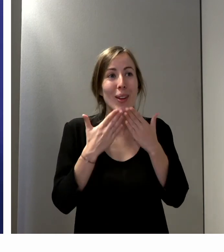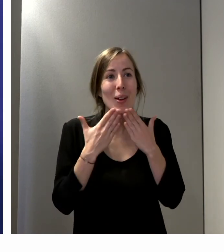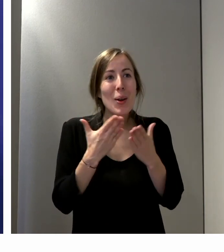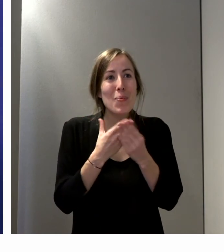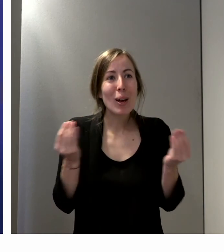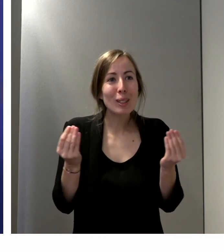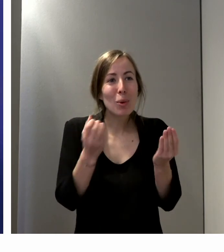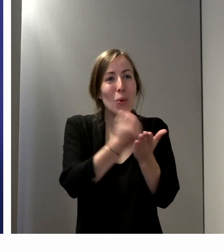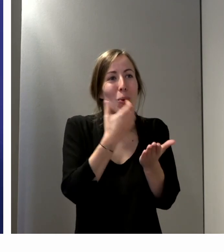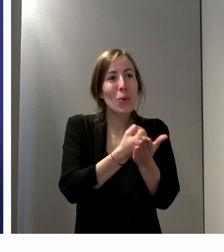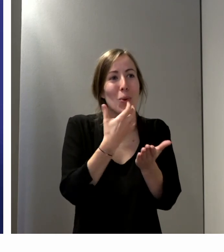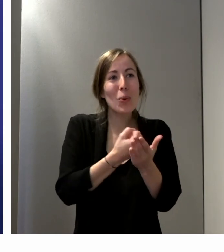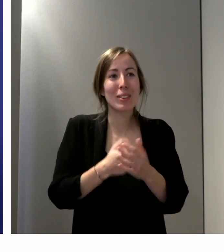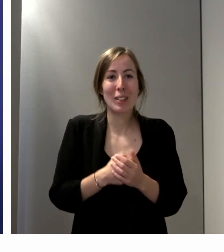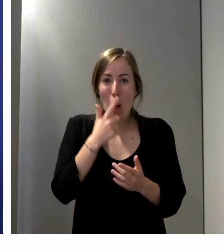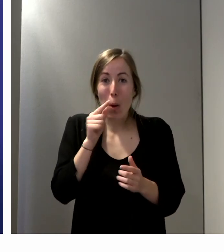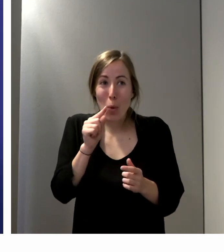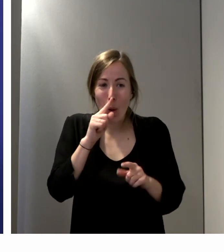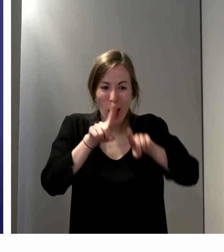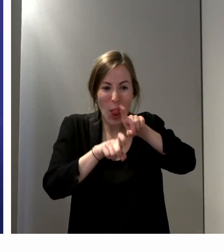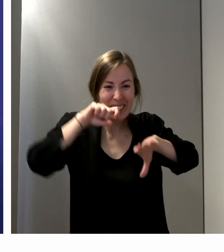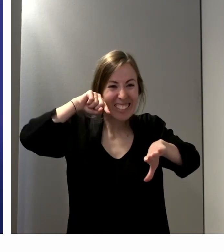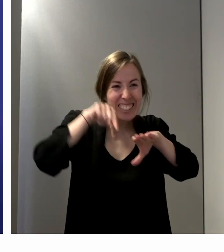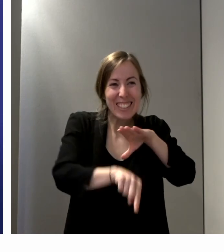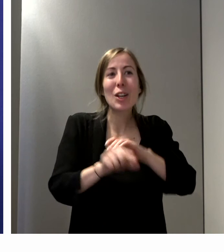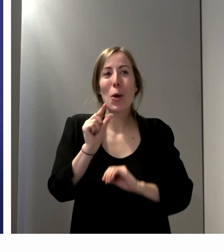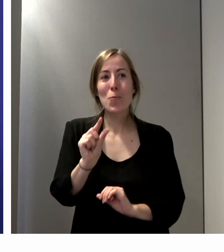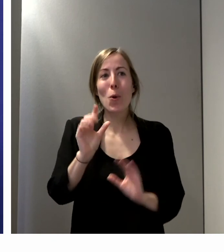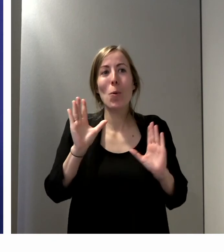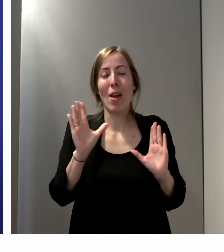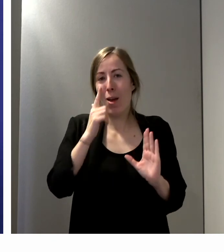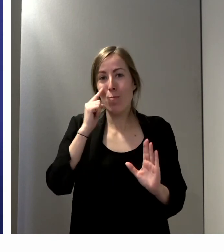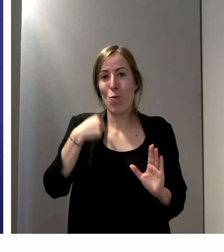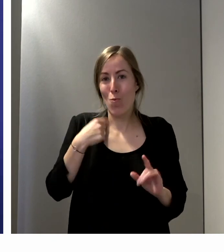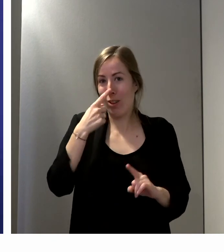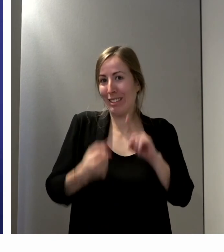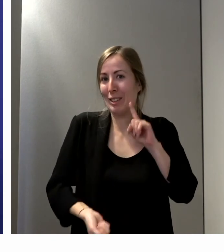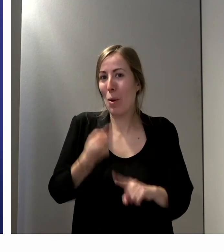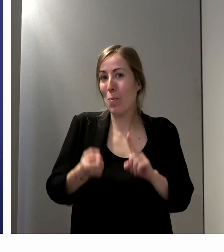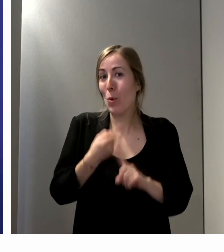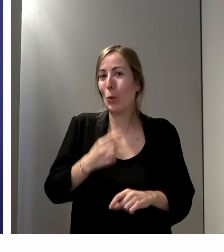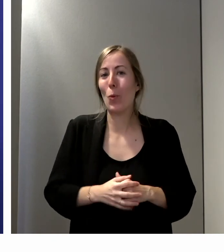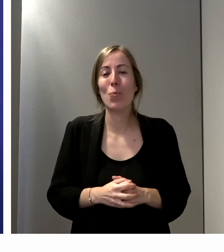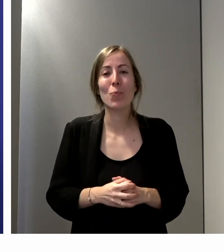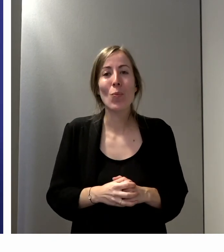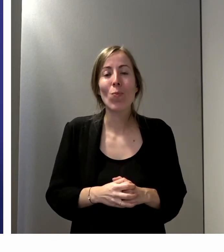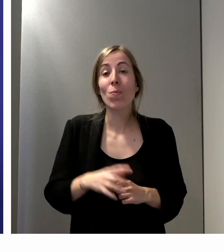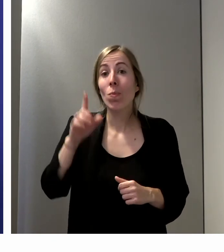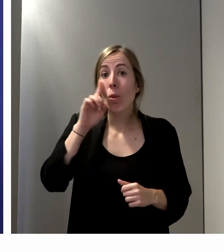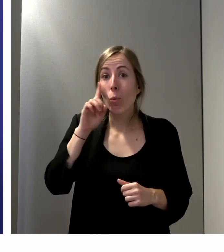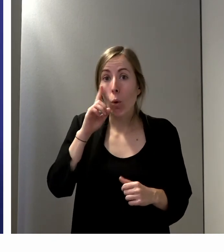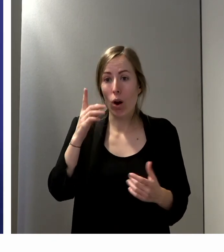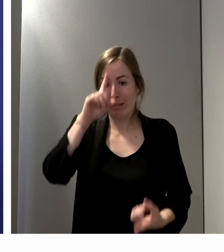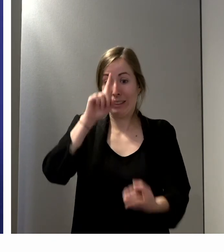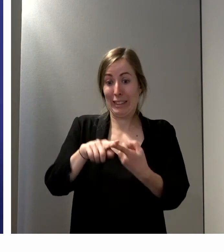Merci beaucoup pour ces précisions. Je vous ai un peu poussé loin dans cette précision, mais ça me paraît important dans la mesure où on aborde